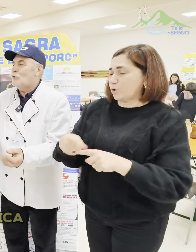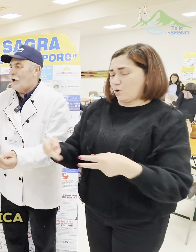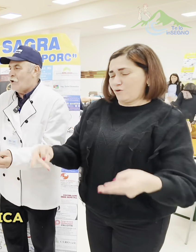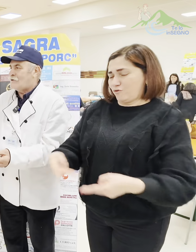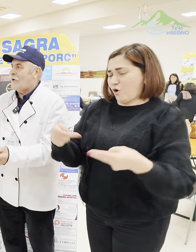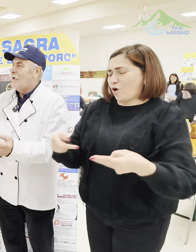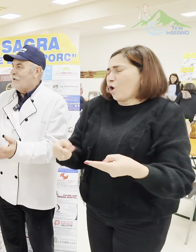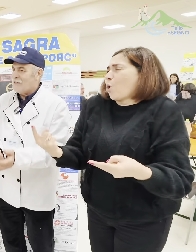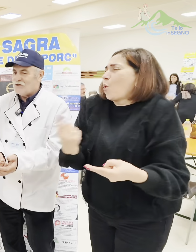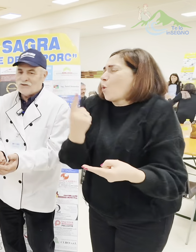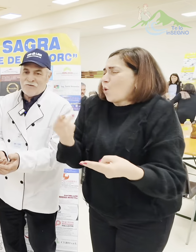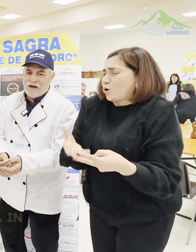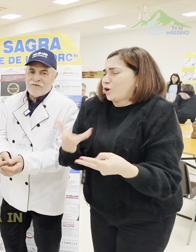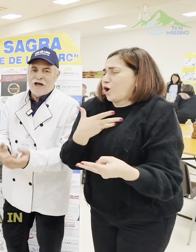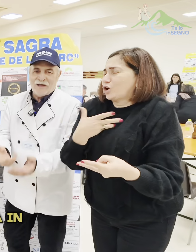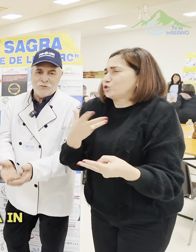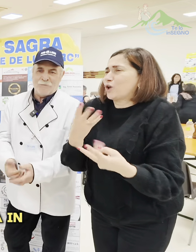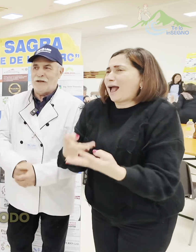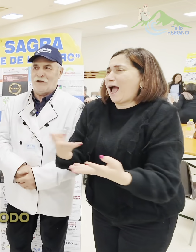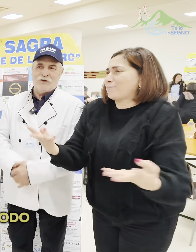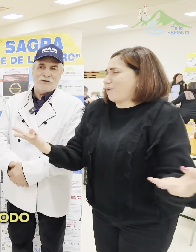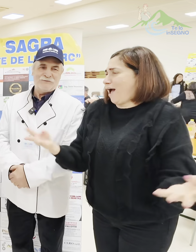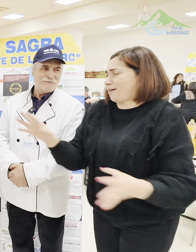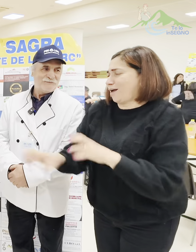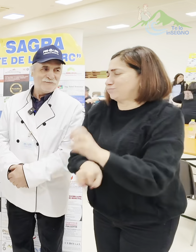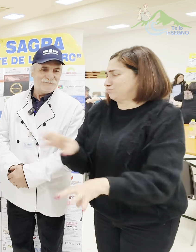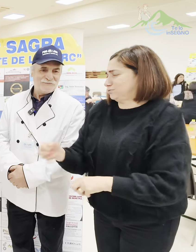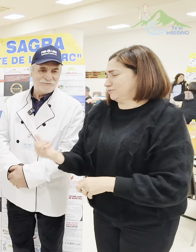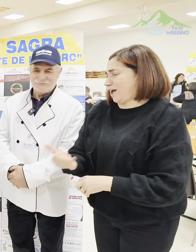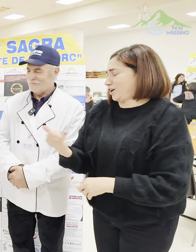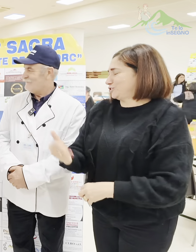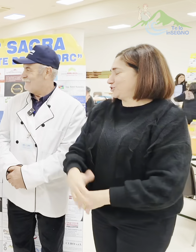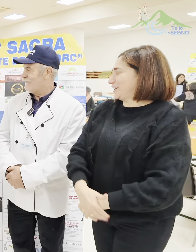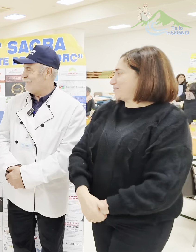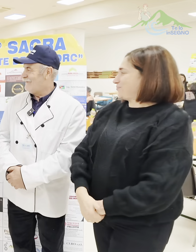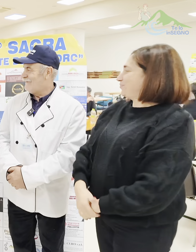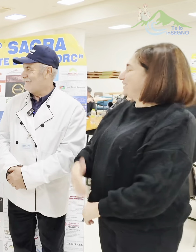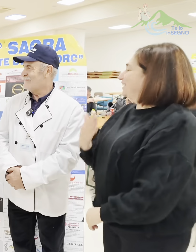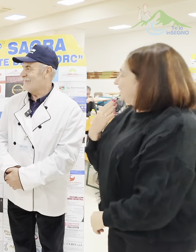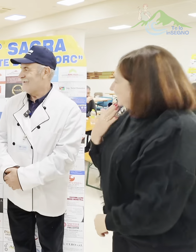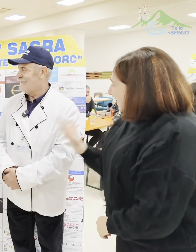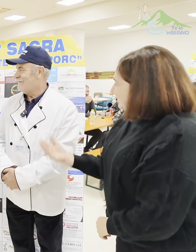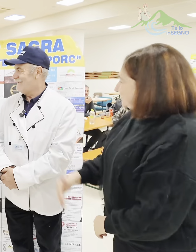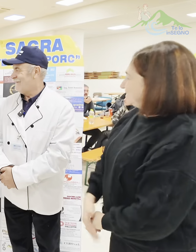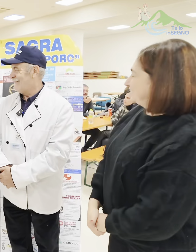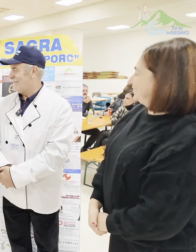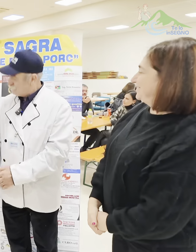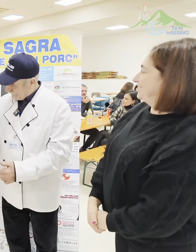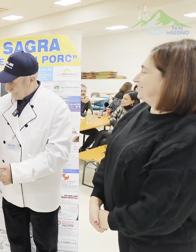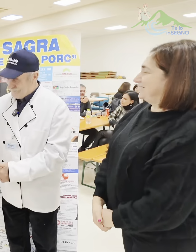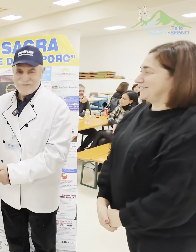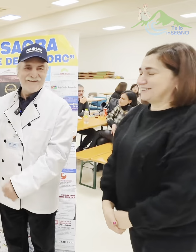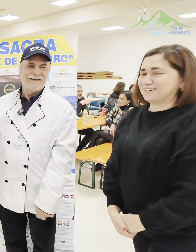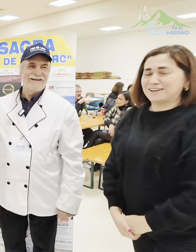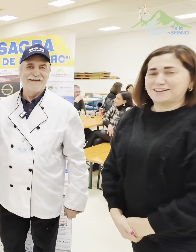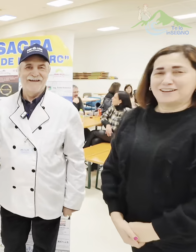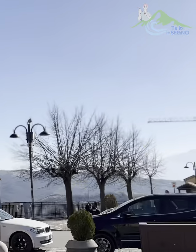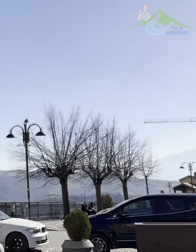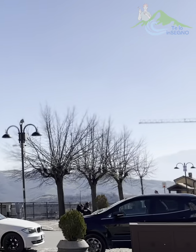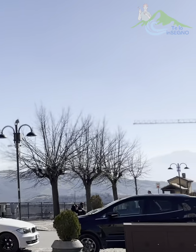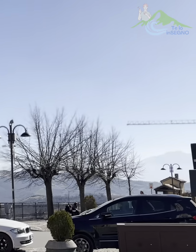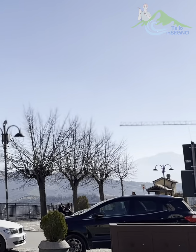che era l'unica cosa che si trovava in quel periodo. Grazie. Thank you.